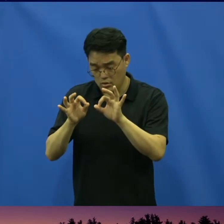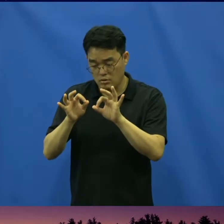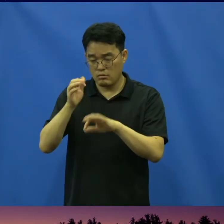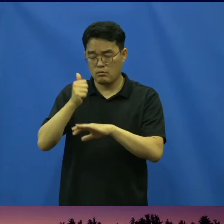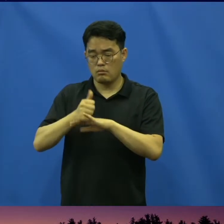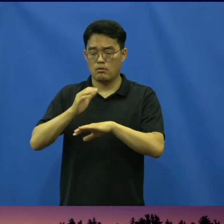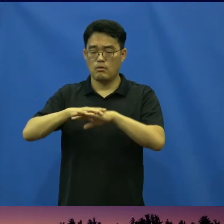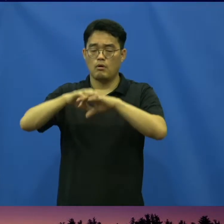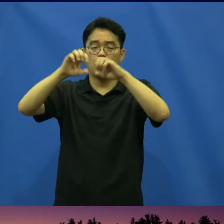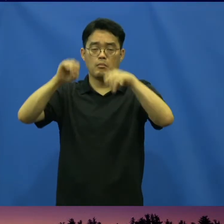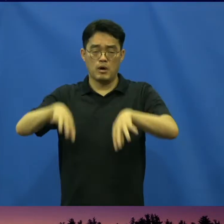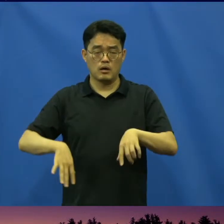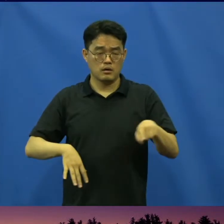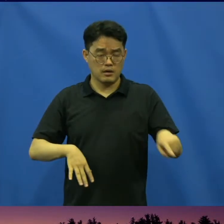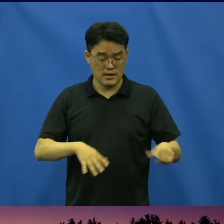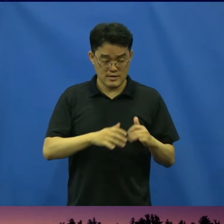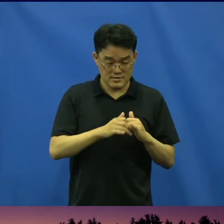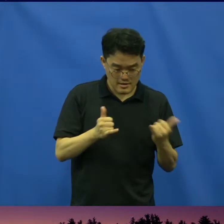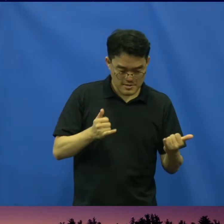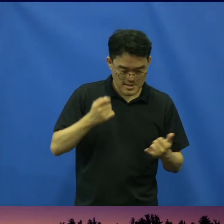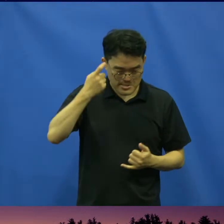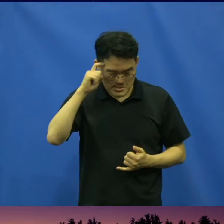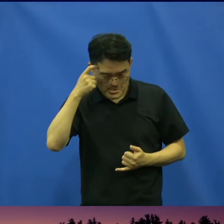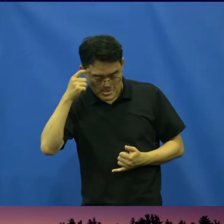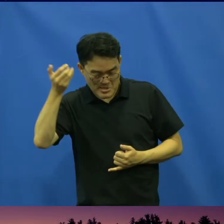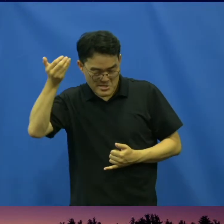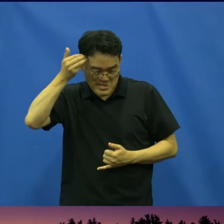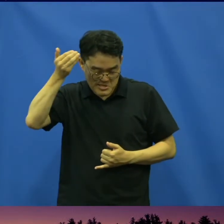하나님을 떠나는 쪽으로 흘러. 역사를 보면